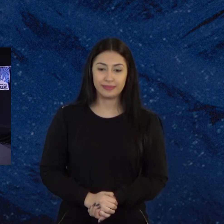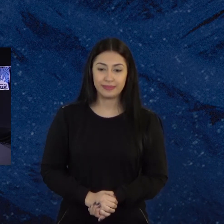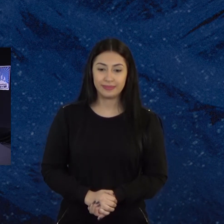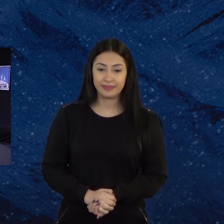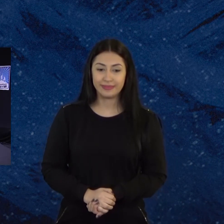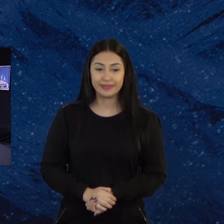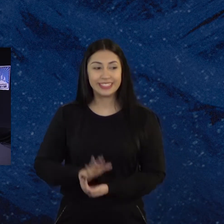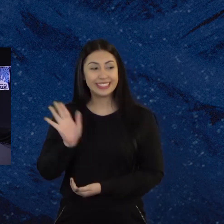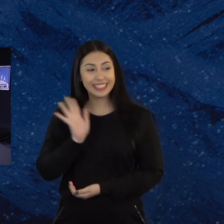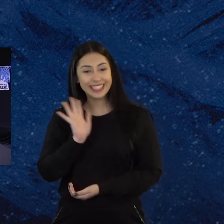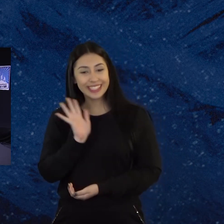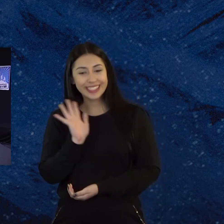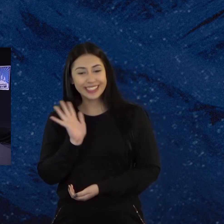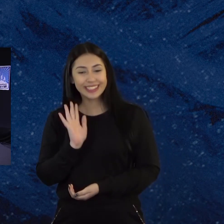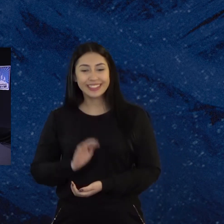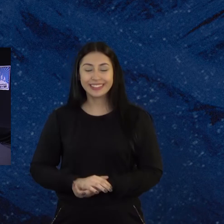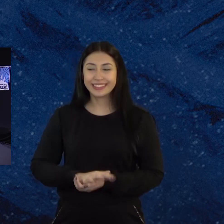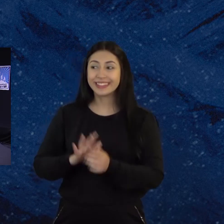Josmã e Gabi,